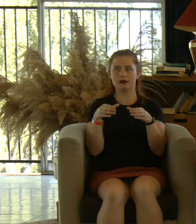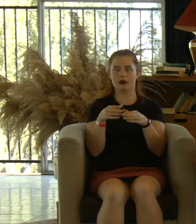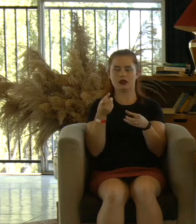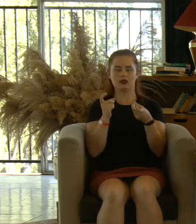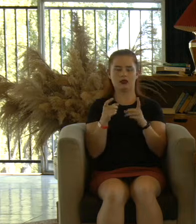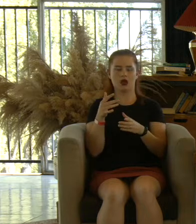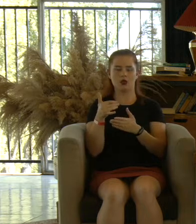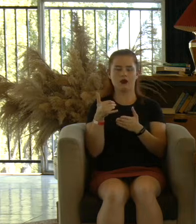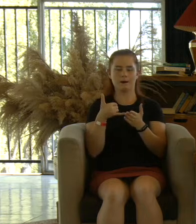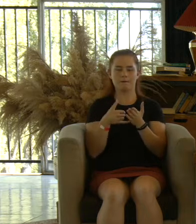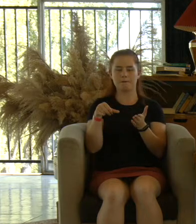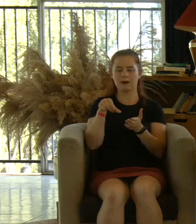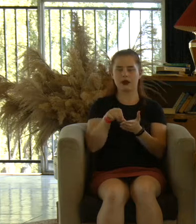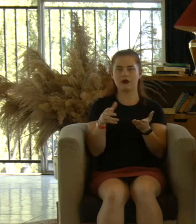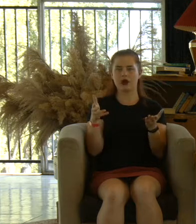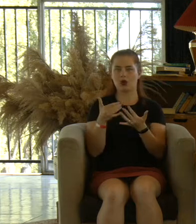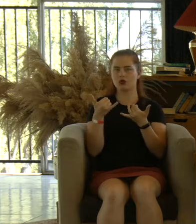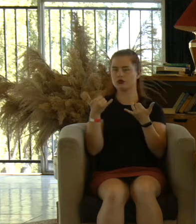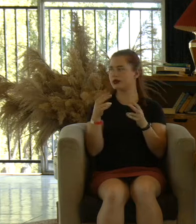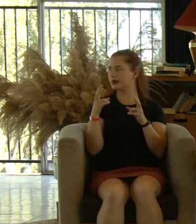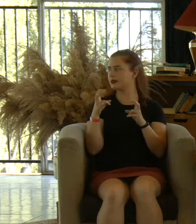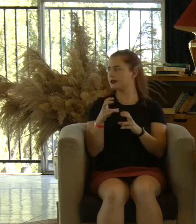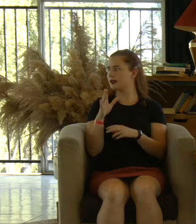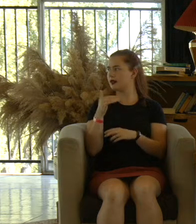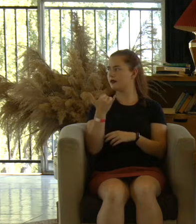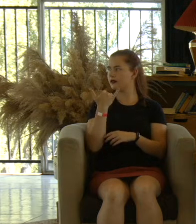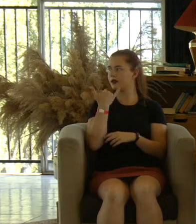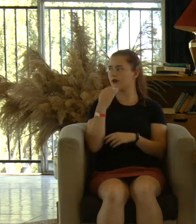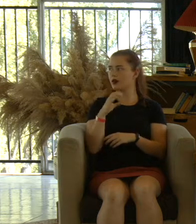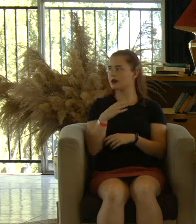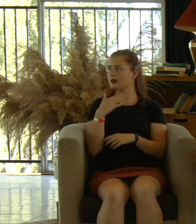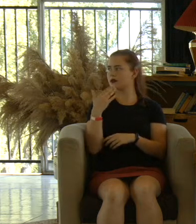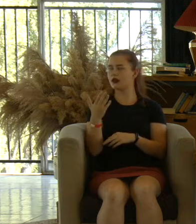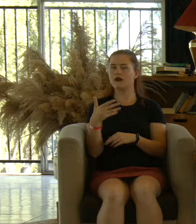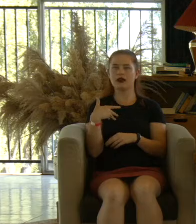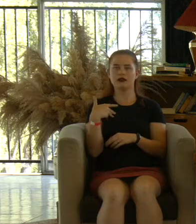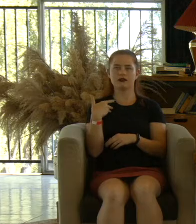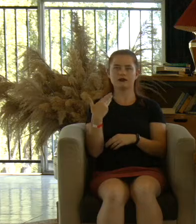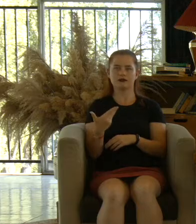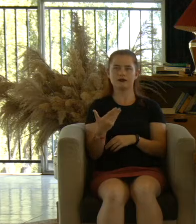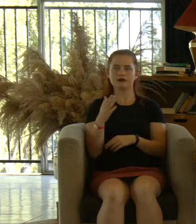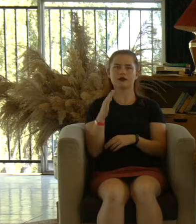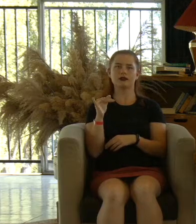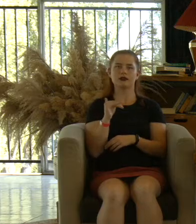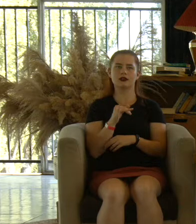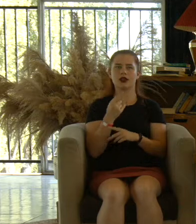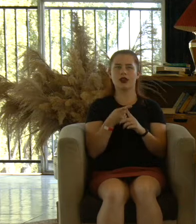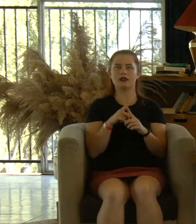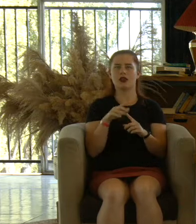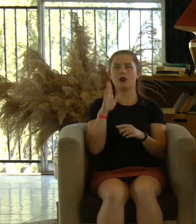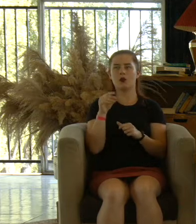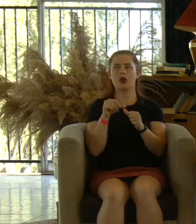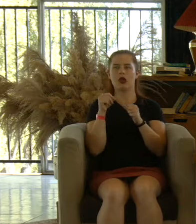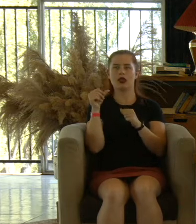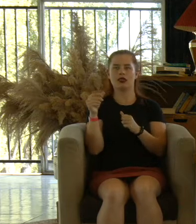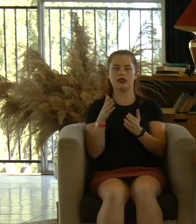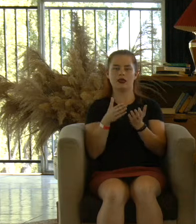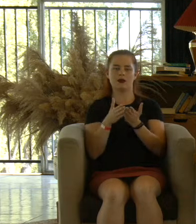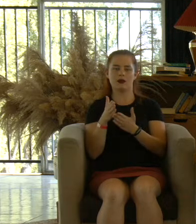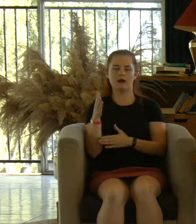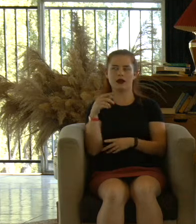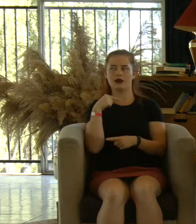представители которого у нас вот сидят в телефоне сейчас там справа. Здравствуйте, Влад. И это будет отдельное направление бизнеса.